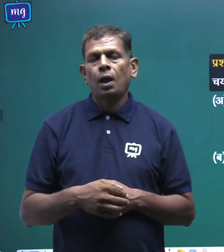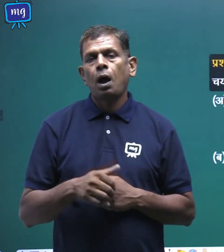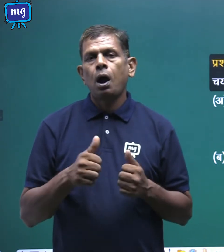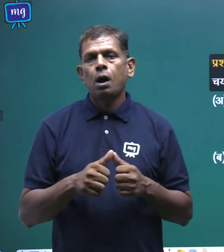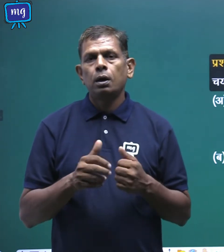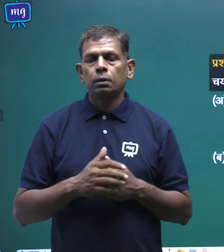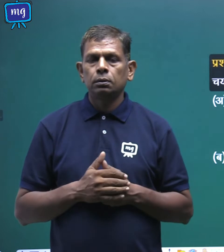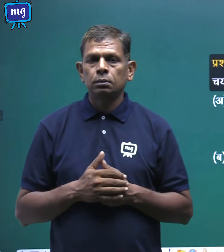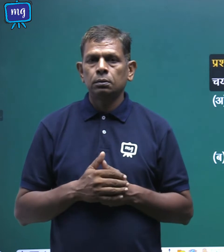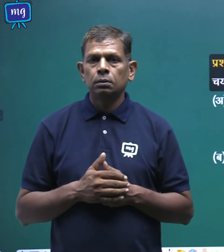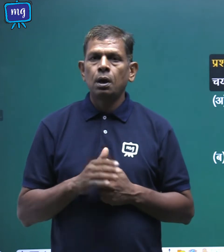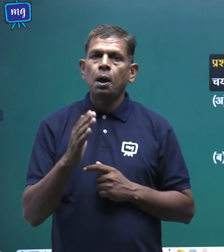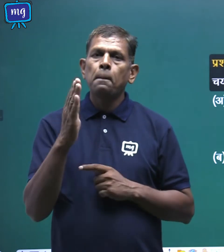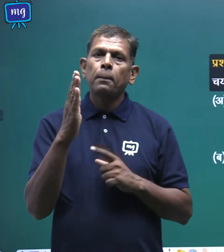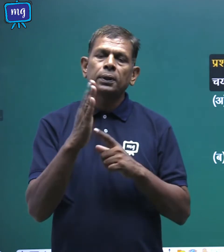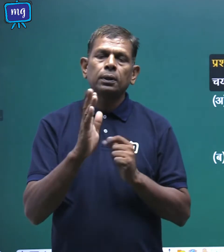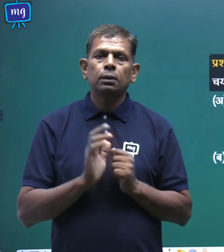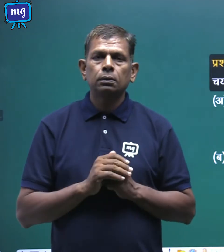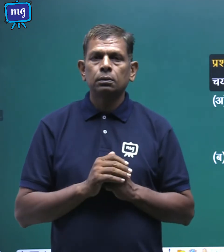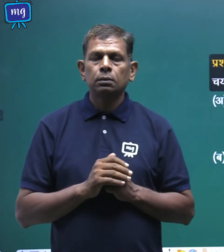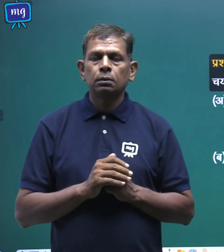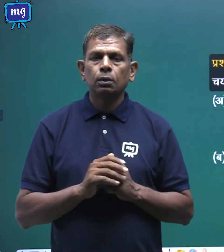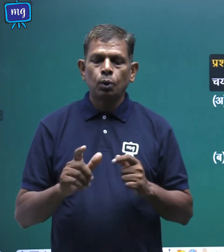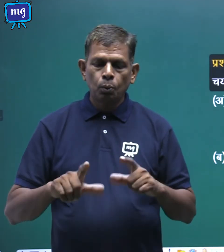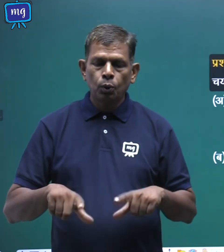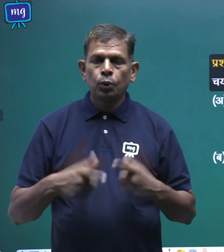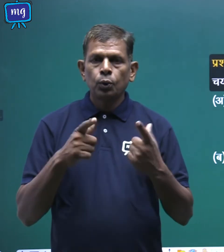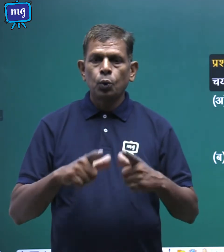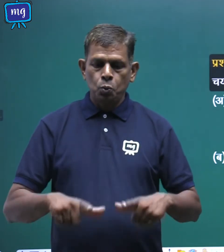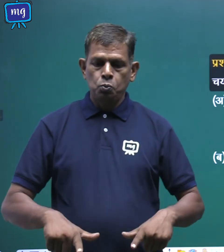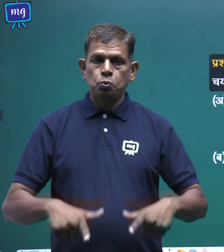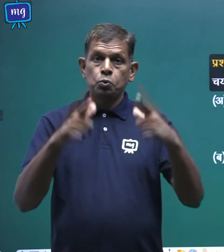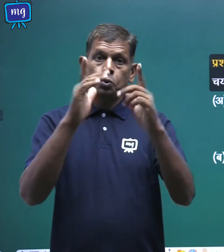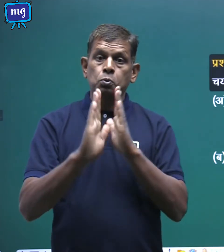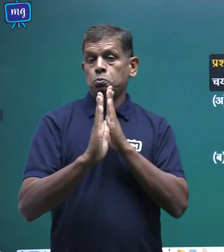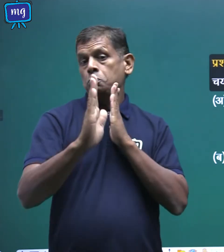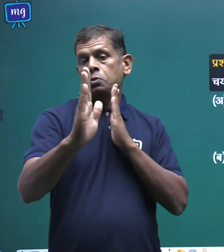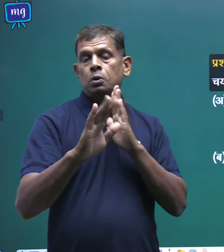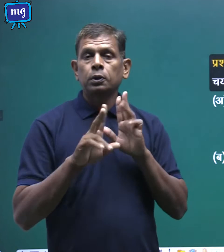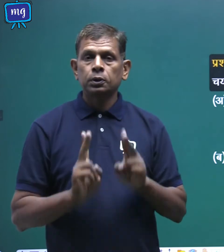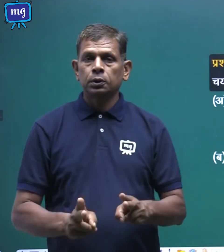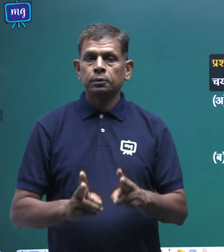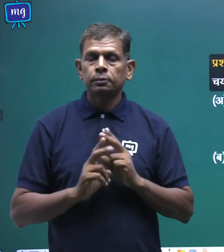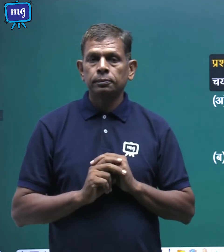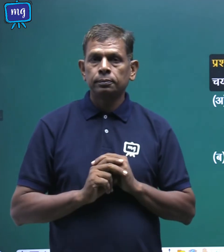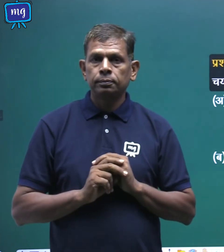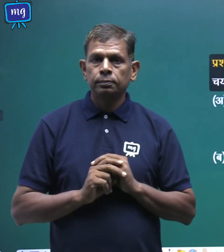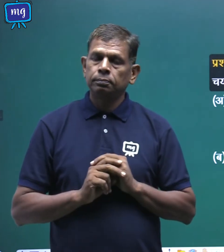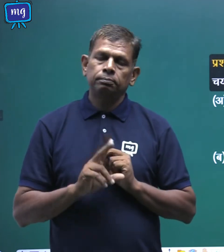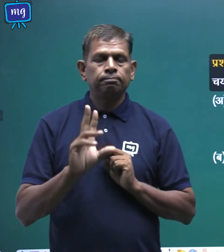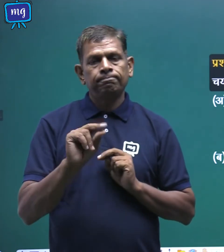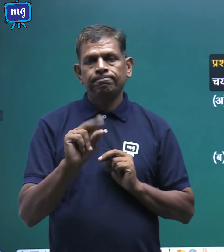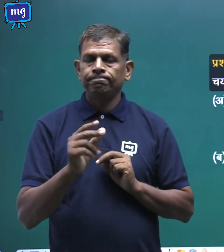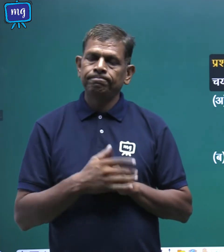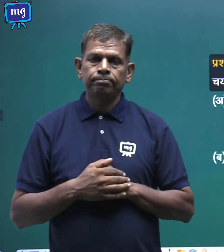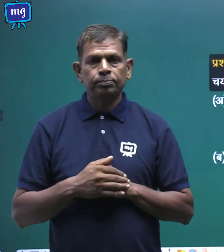अ, पत्तियां पौधे को सीधा रखती हैं। नहीं